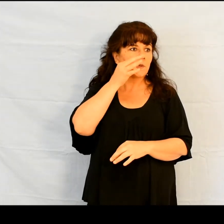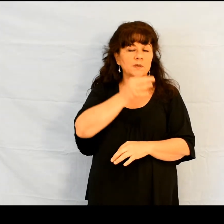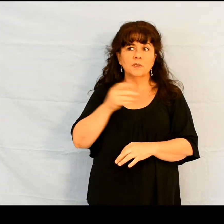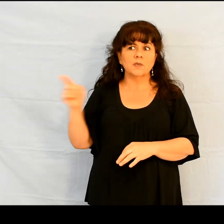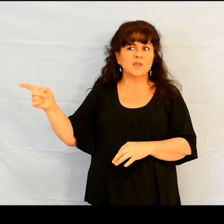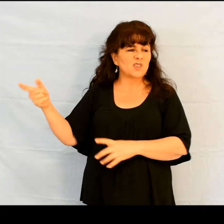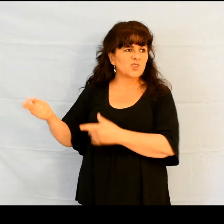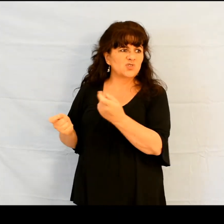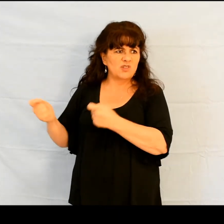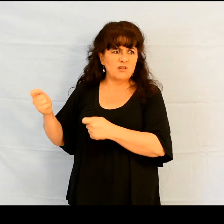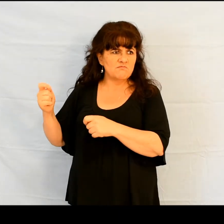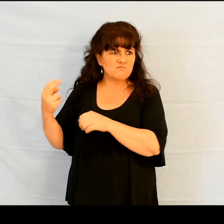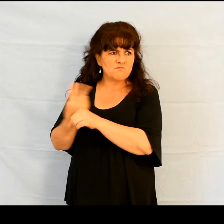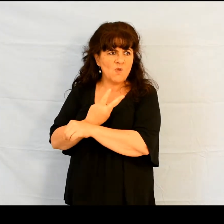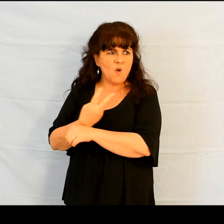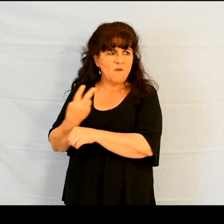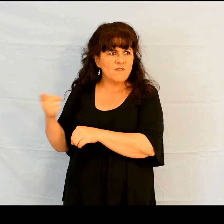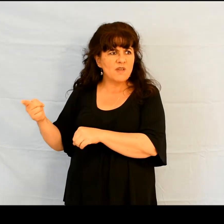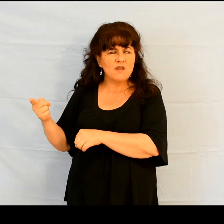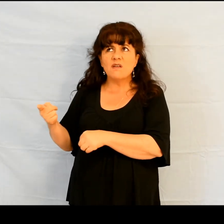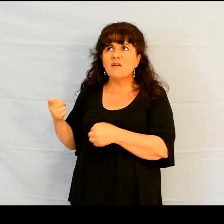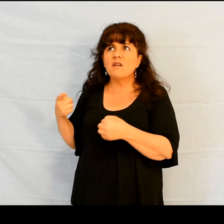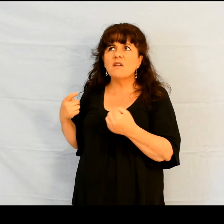Il le convoqua et lui dit,